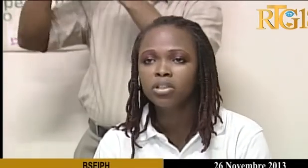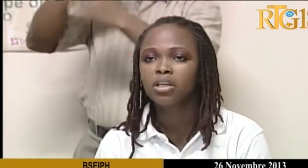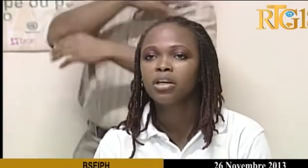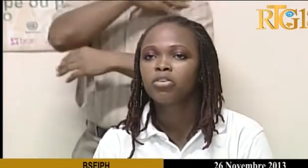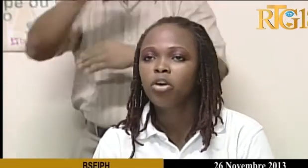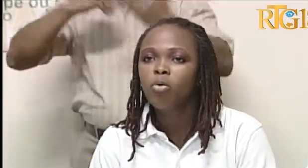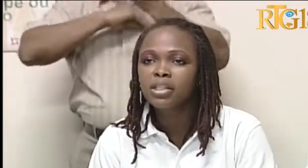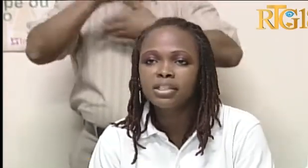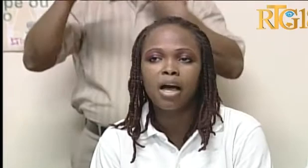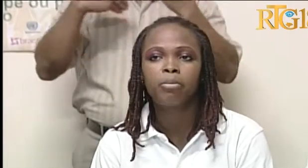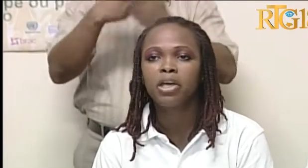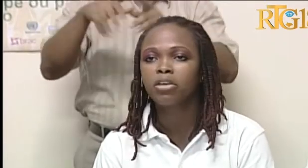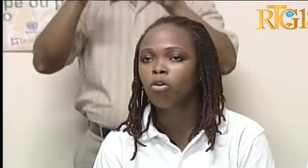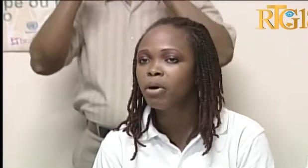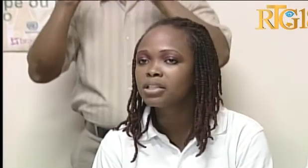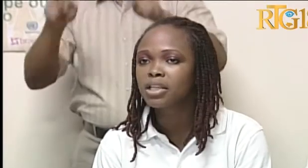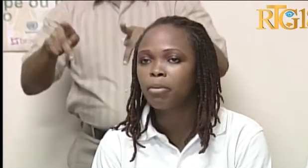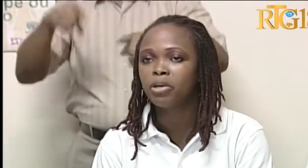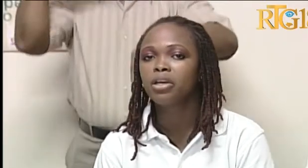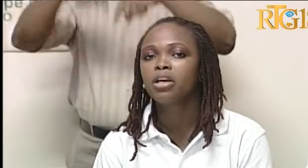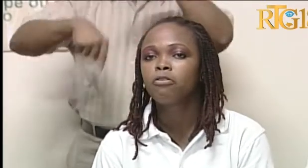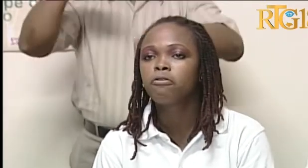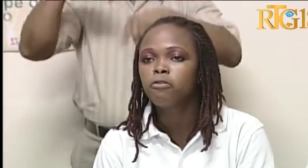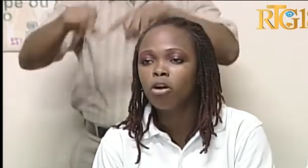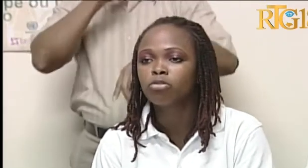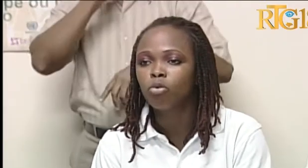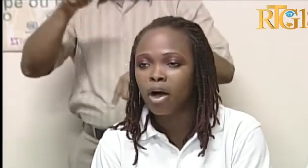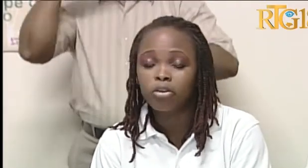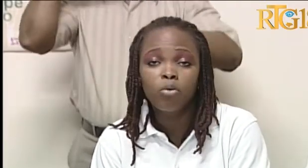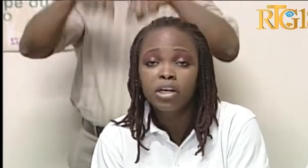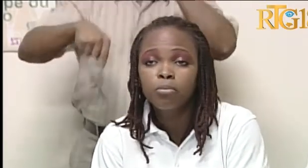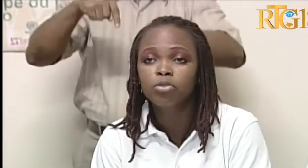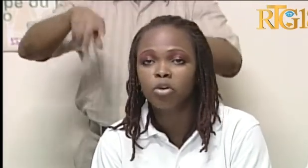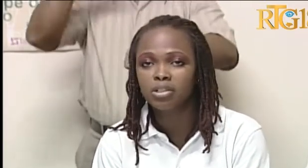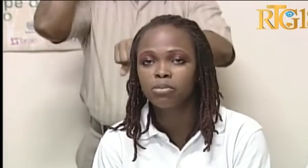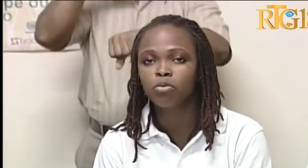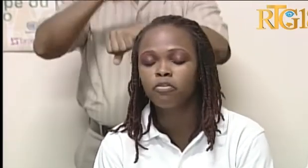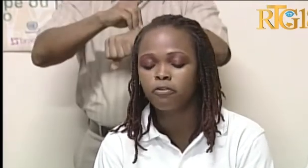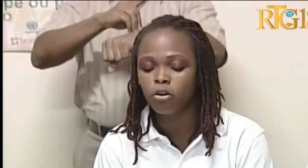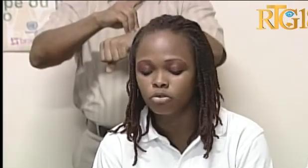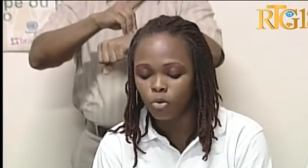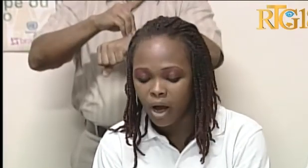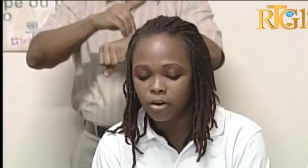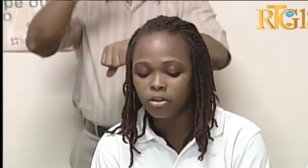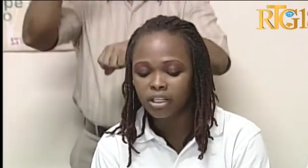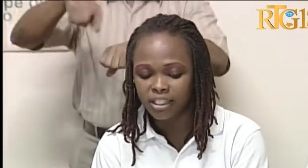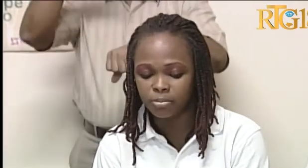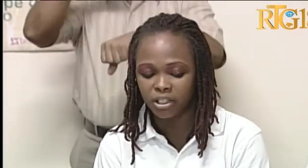tout le monde qui est handicapé, qui n'est pas handicapé, fok droit, que au grand monde, que au petit monde, fok droit respecté.